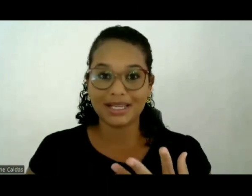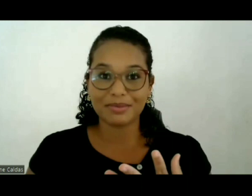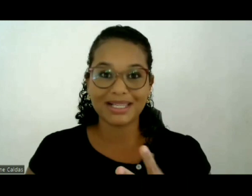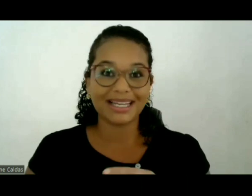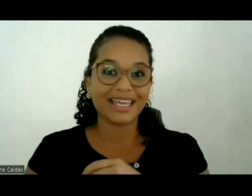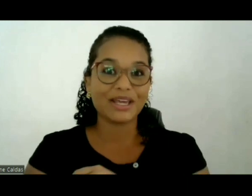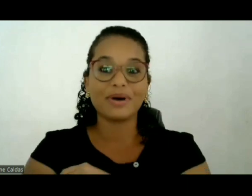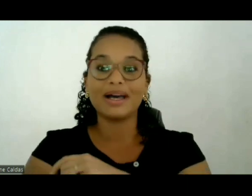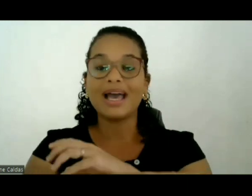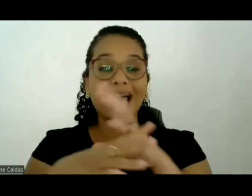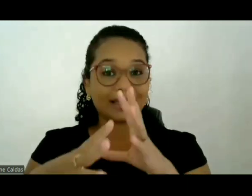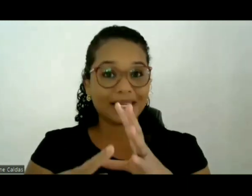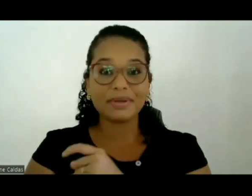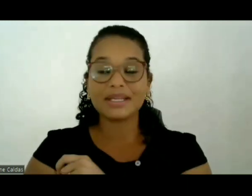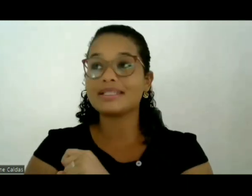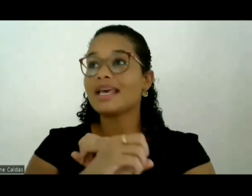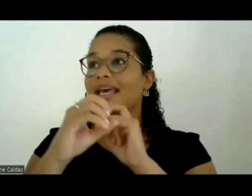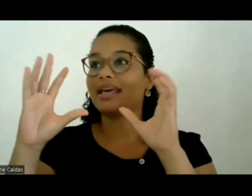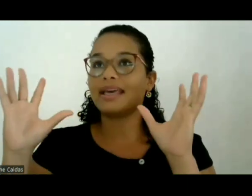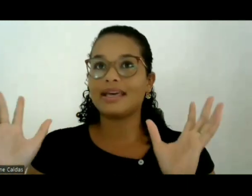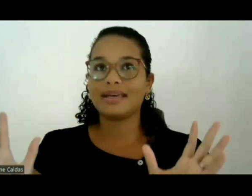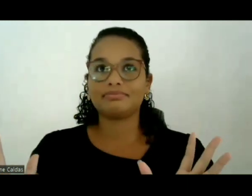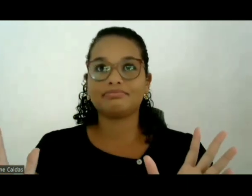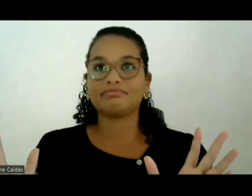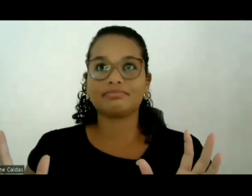hoje utilizamos a língua, a Libras,